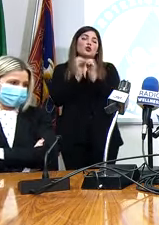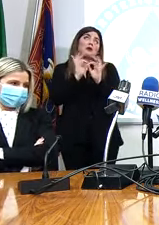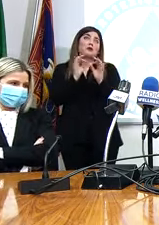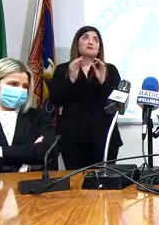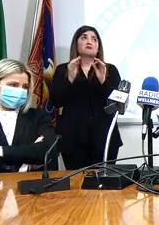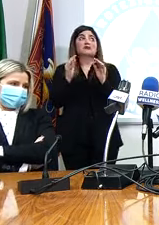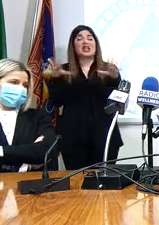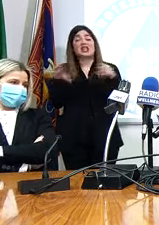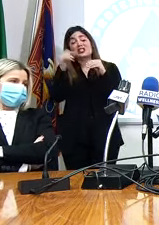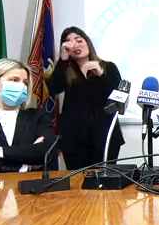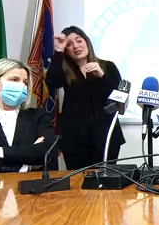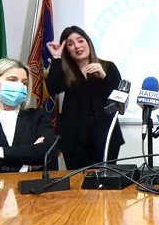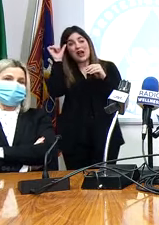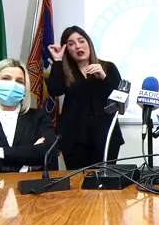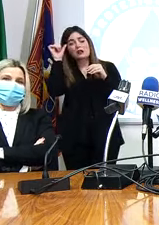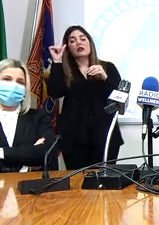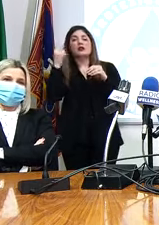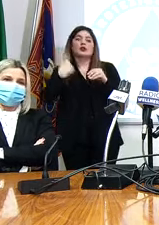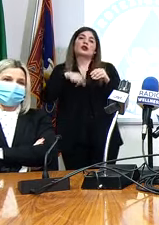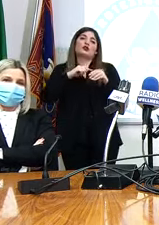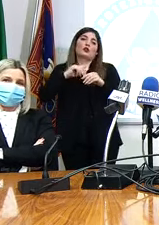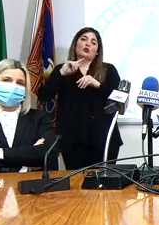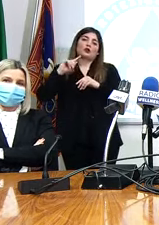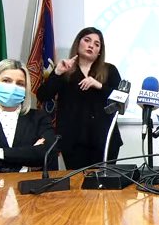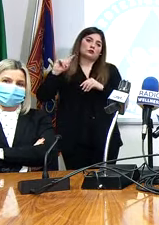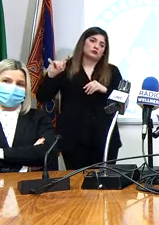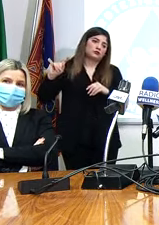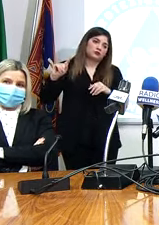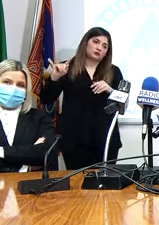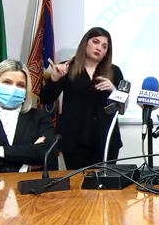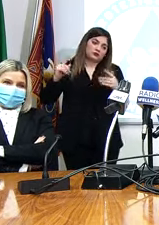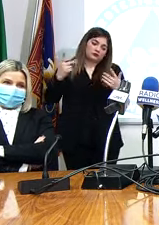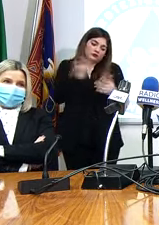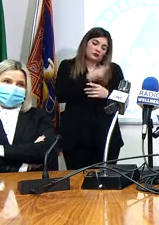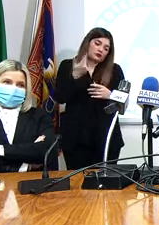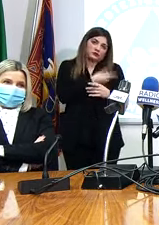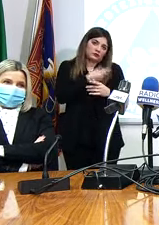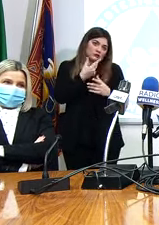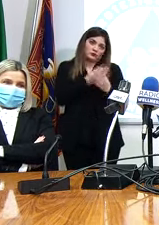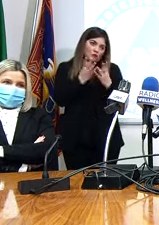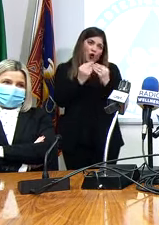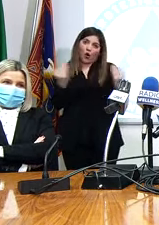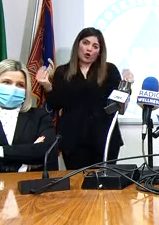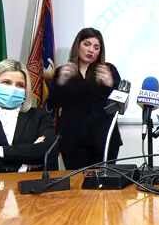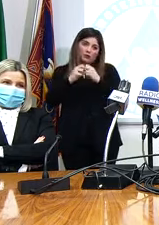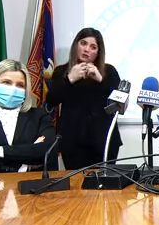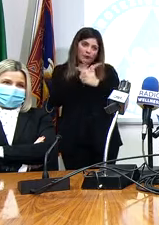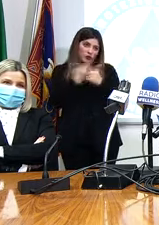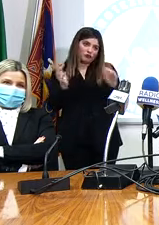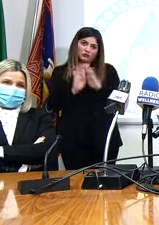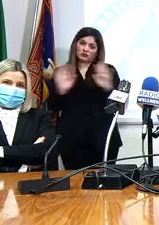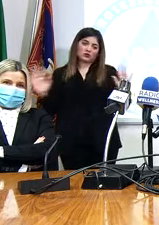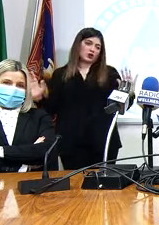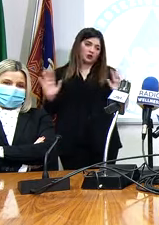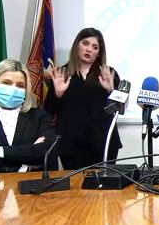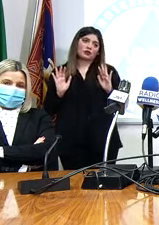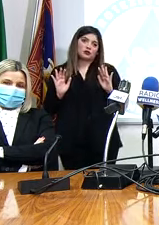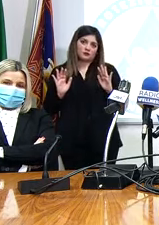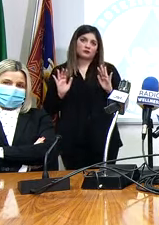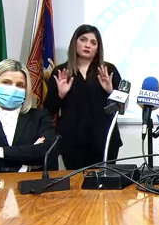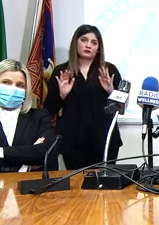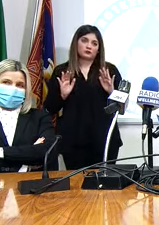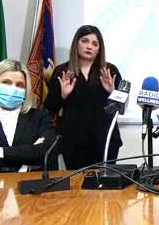estate, diciamo così, lo facciamo il giro di boa con i veneti. Cioè non abbiamo problemi, quantomeno sarà fatto il giro di